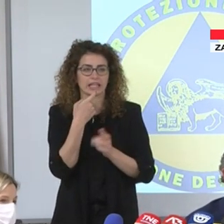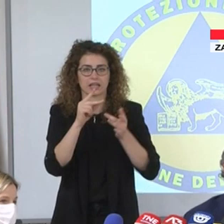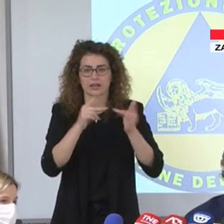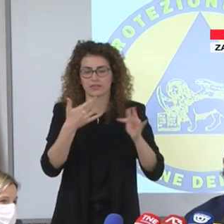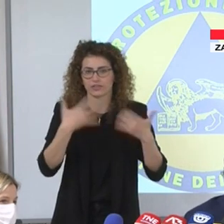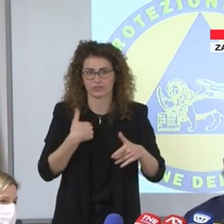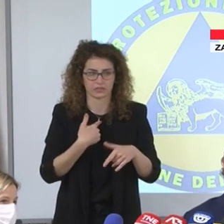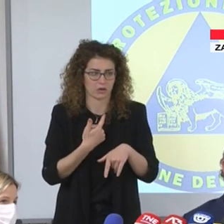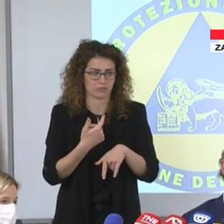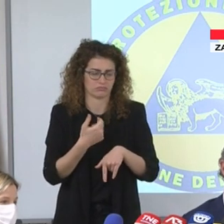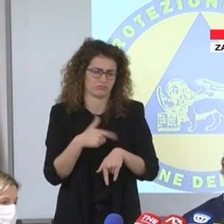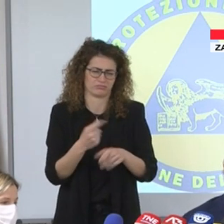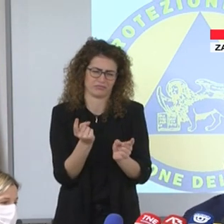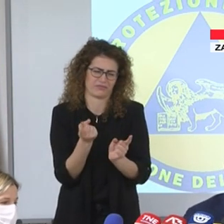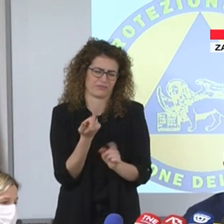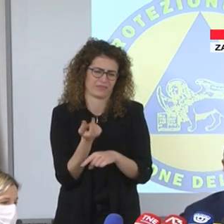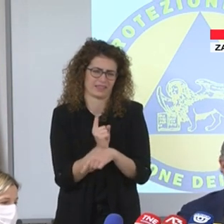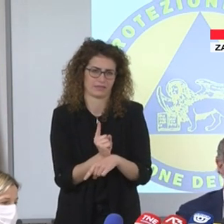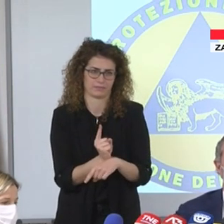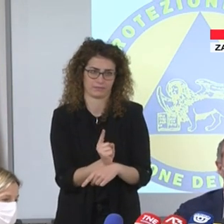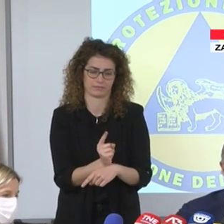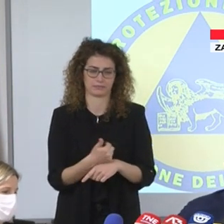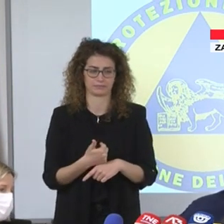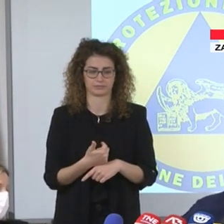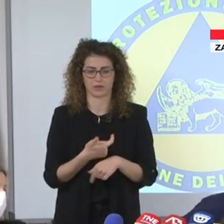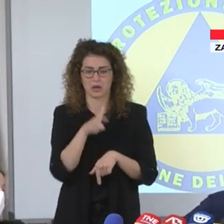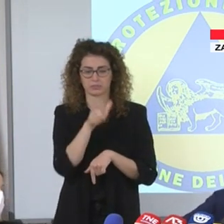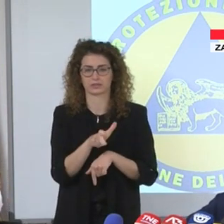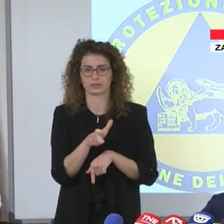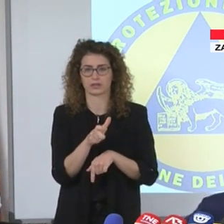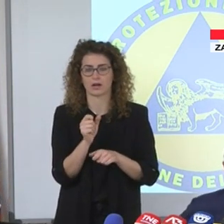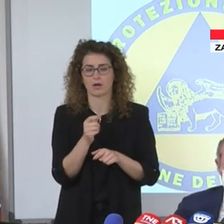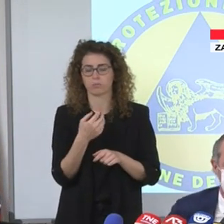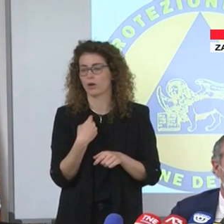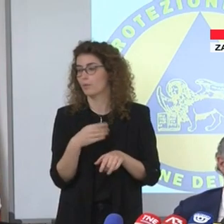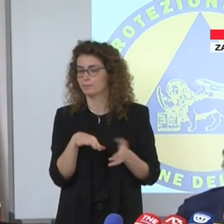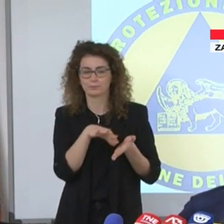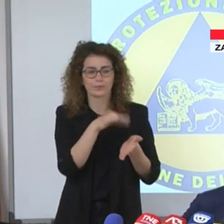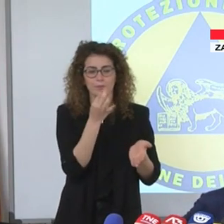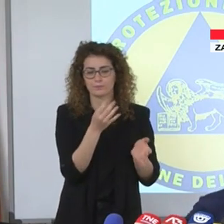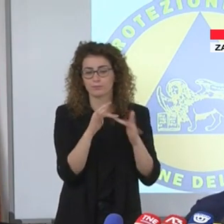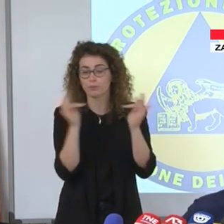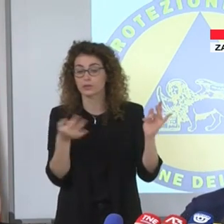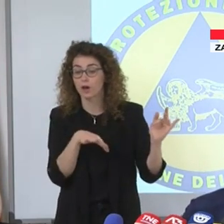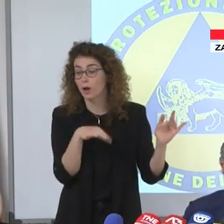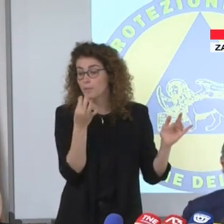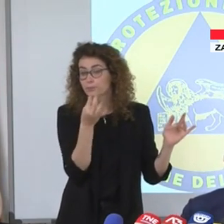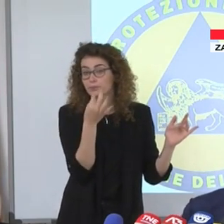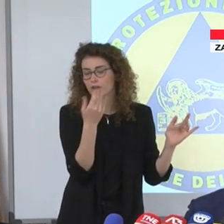secondi, 40 secondi a farla grande, cioè uno che si distrae un po', mangia le patatine mentre fa, arriverà un